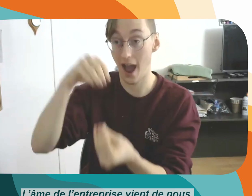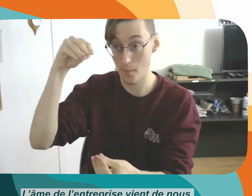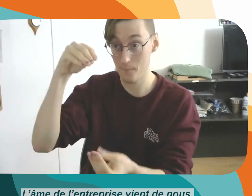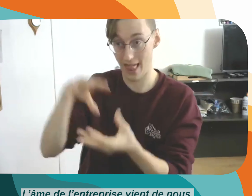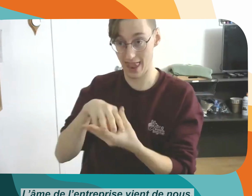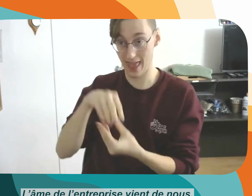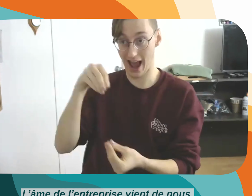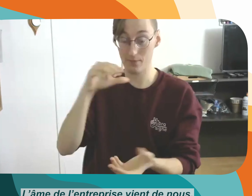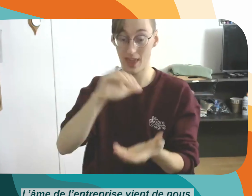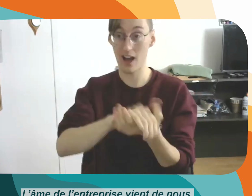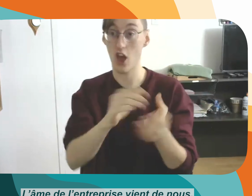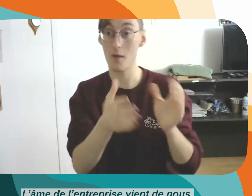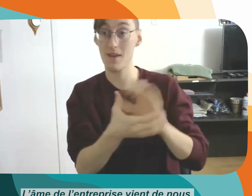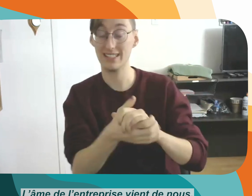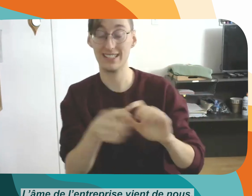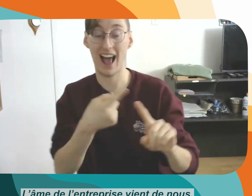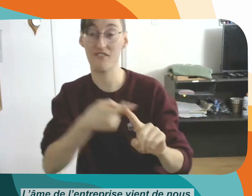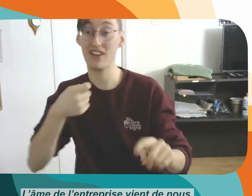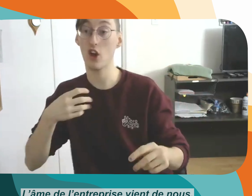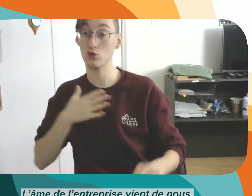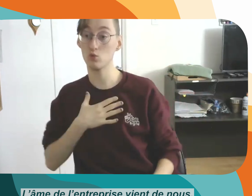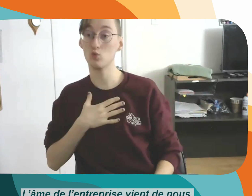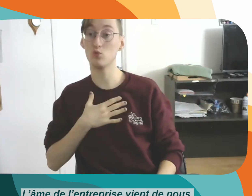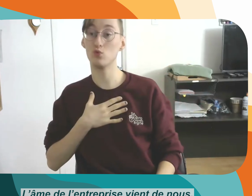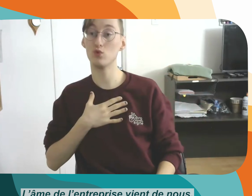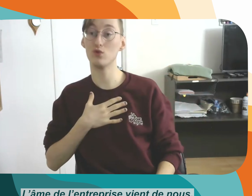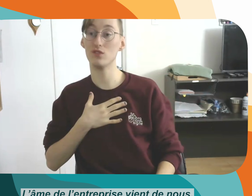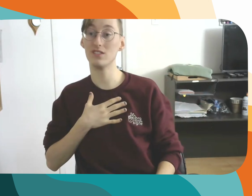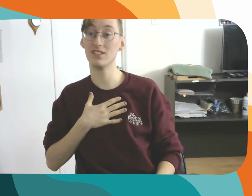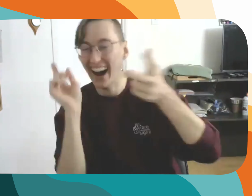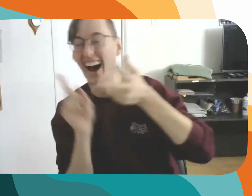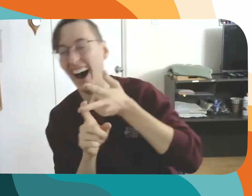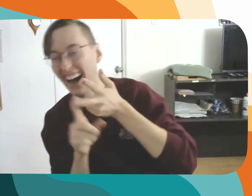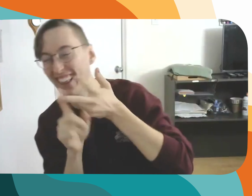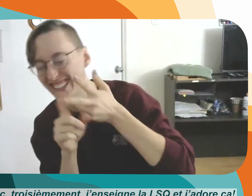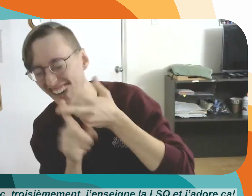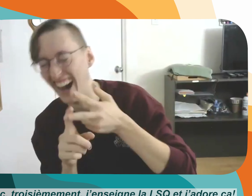L'âme de l'entreprise vient de nous.